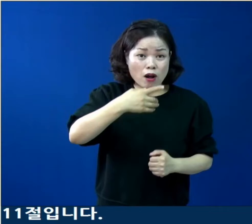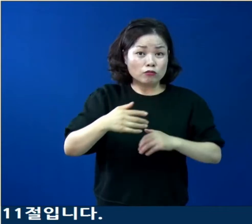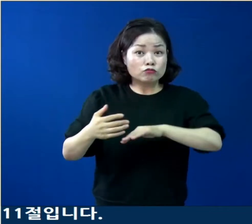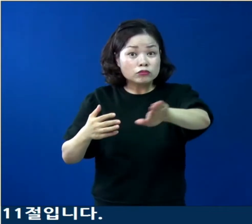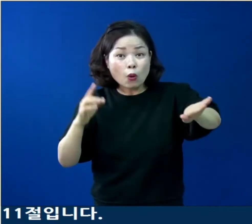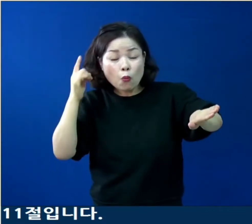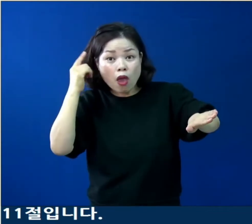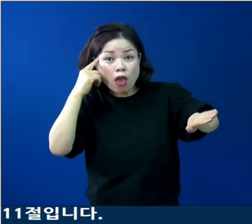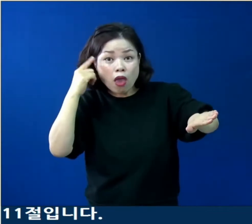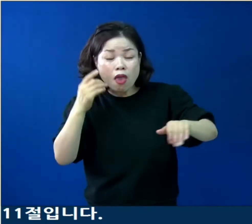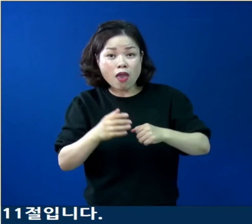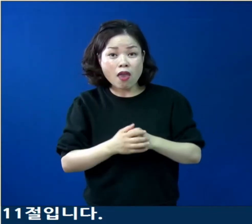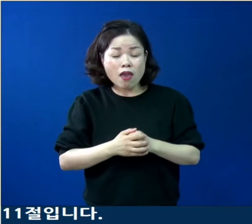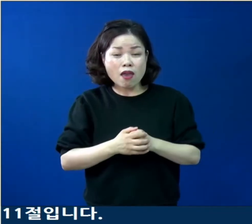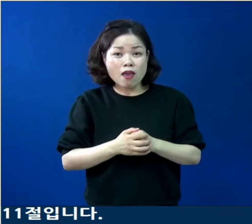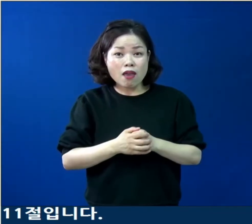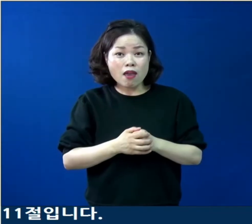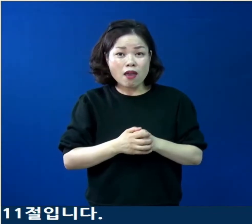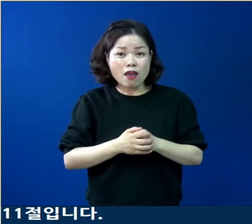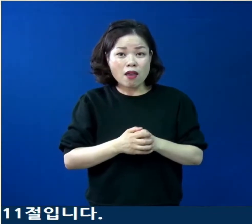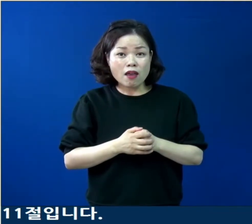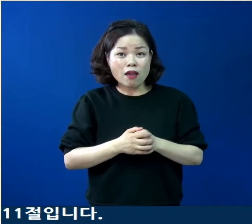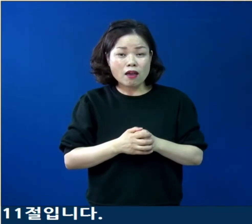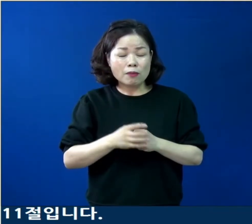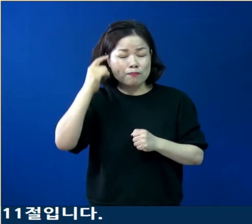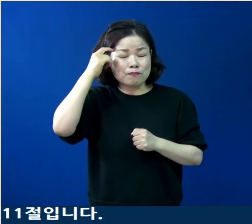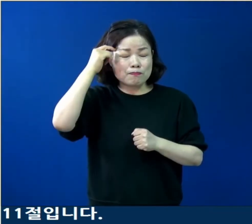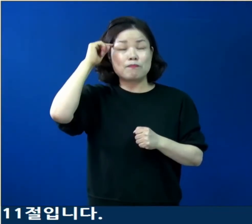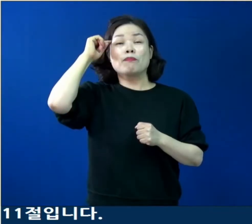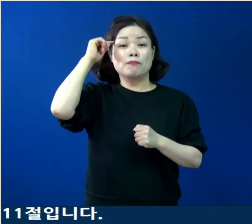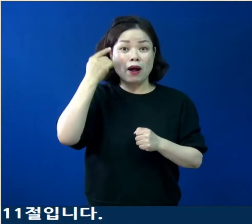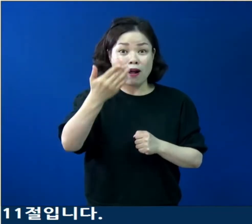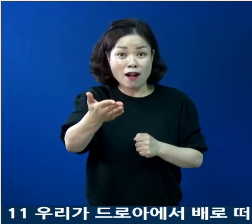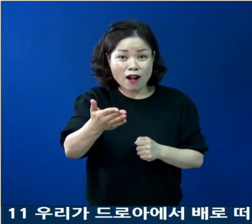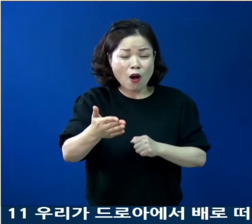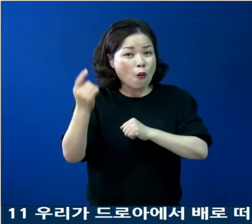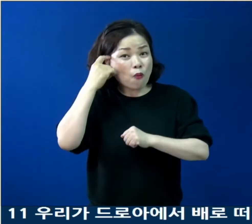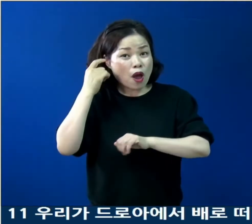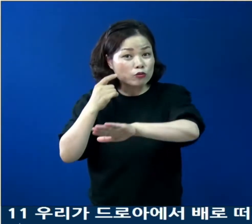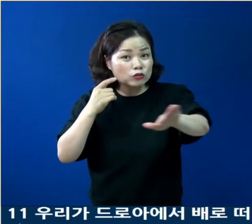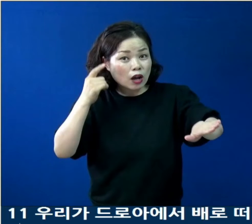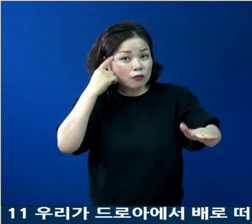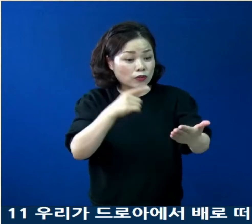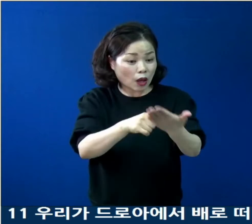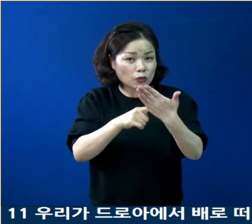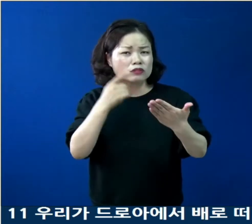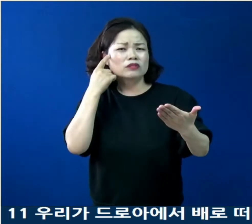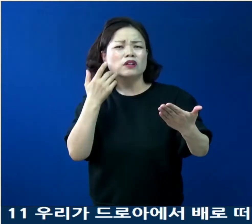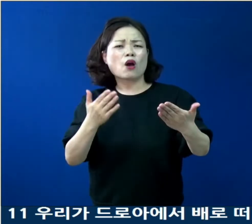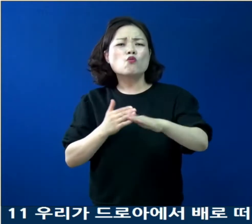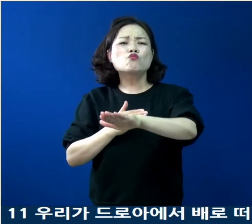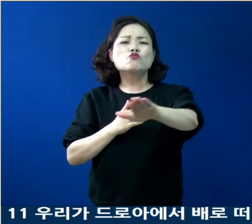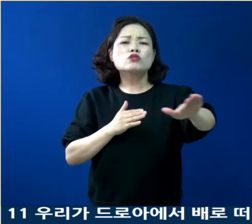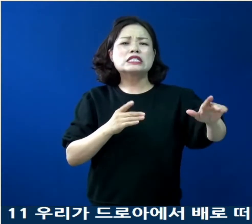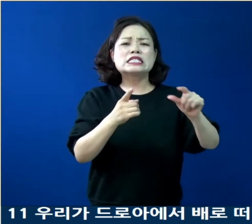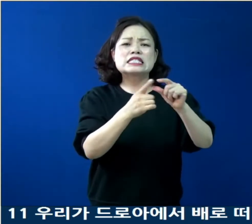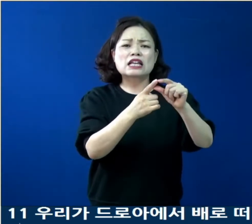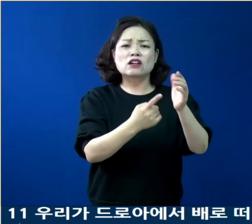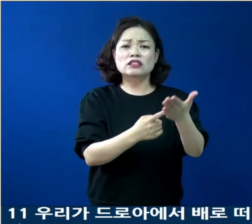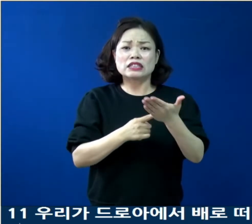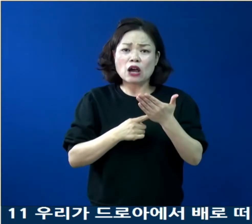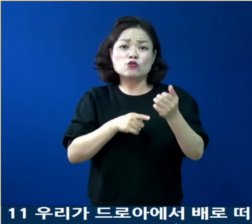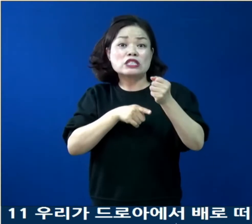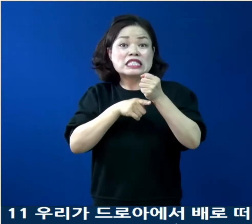우리가 전구가 켜지셨어요? 왜 우리가가 나왔는지에 대해서, 우리가가 나온 이유는